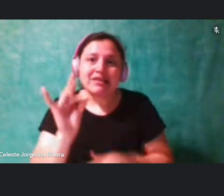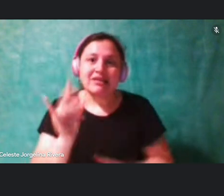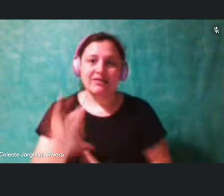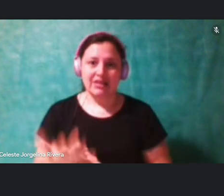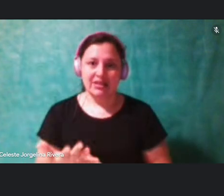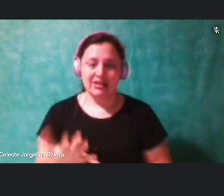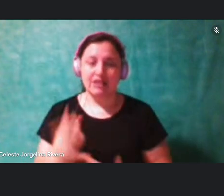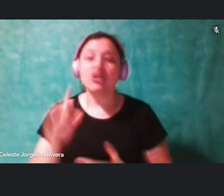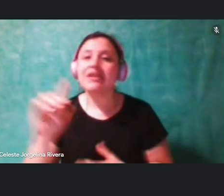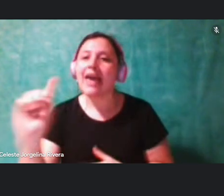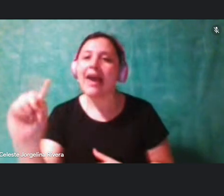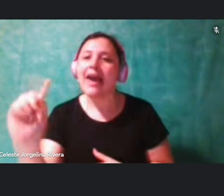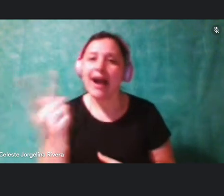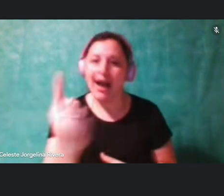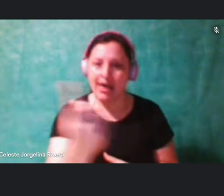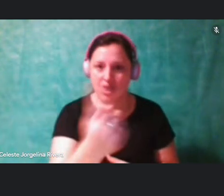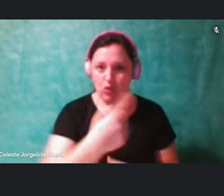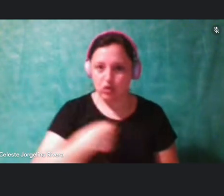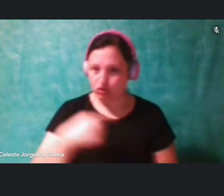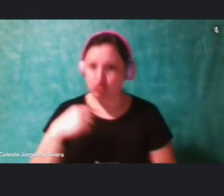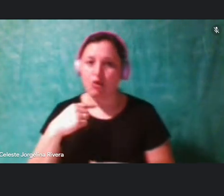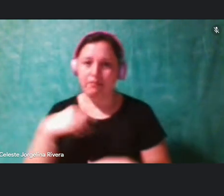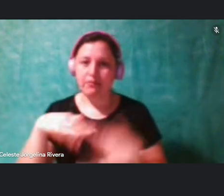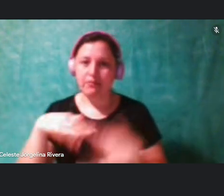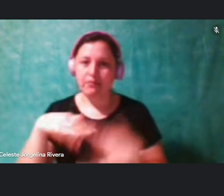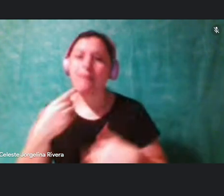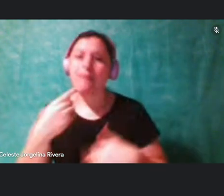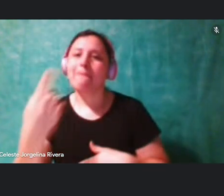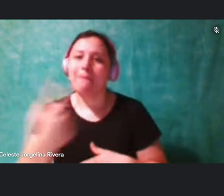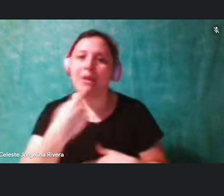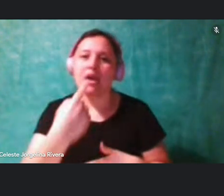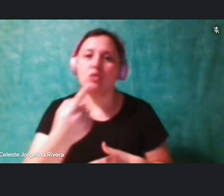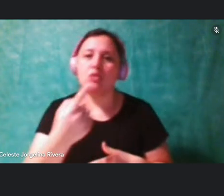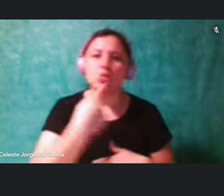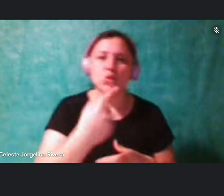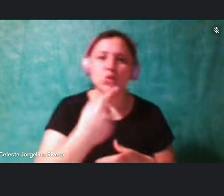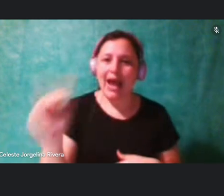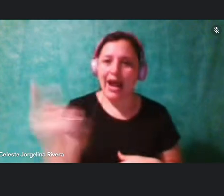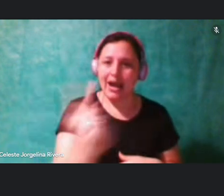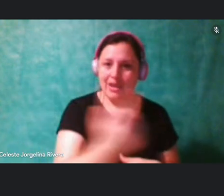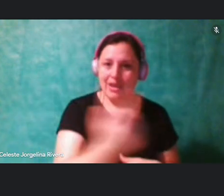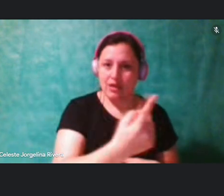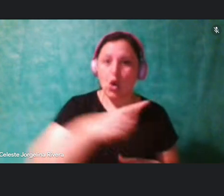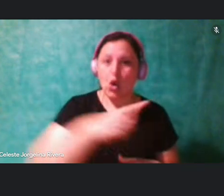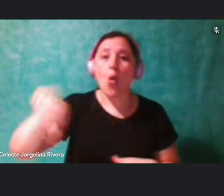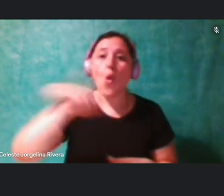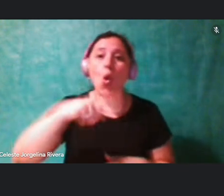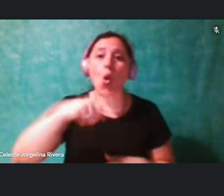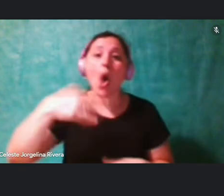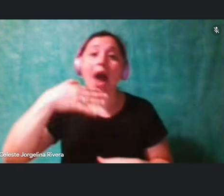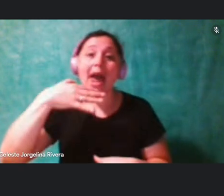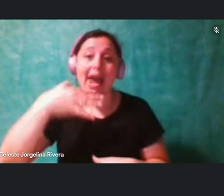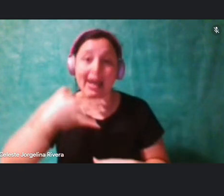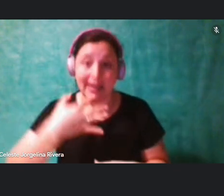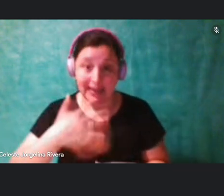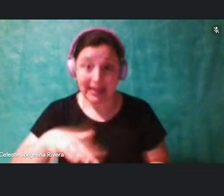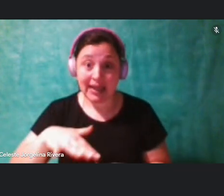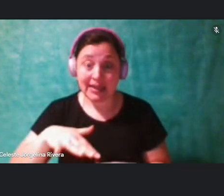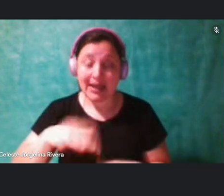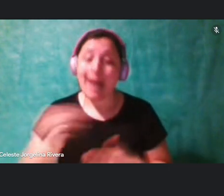ustedes no solamente lo entiendan, sino que lo están incorporando, ¿sí? Ahora, por